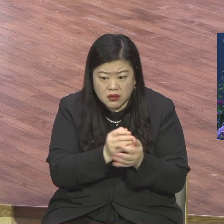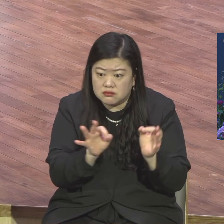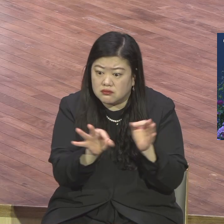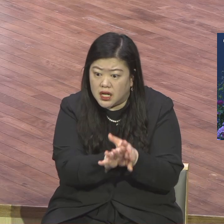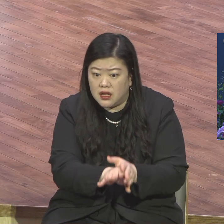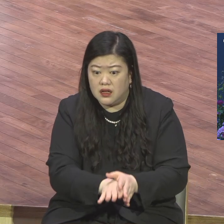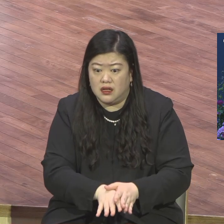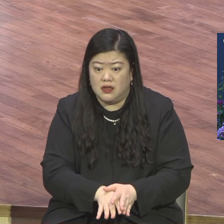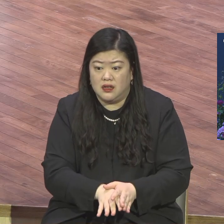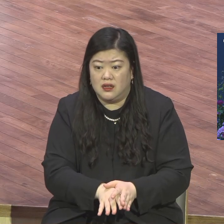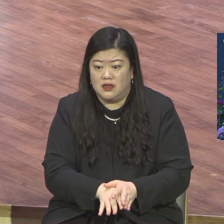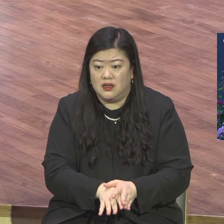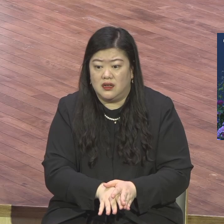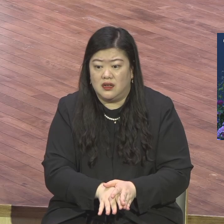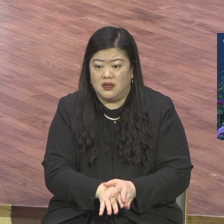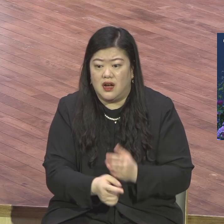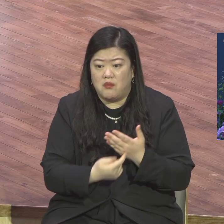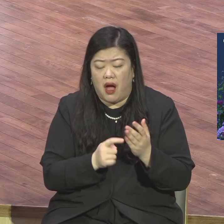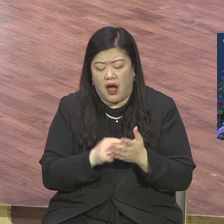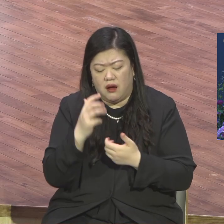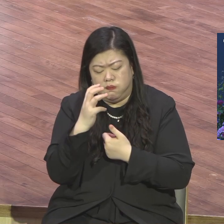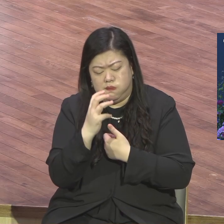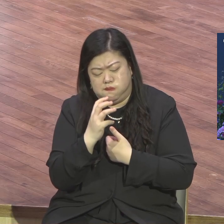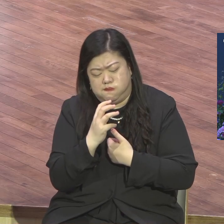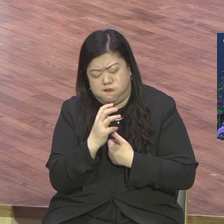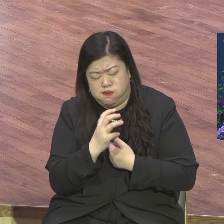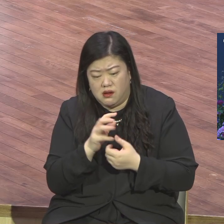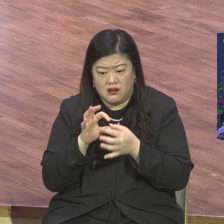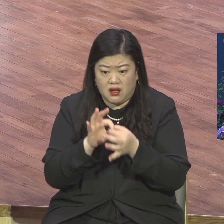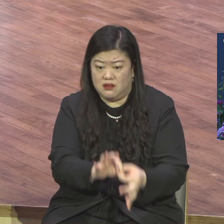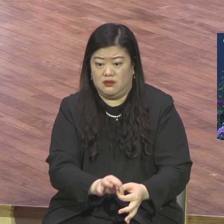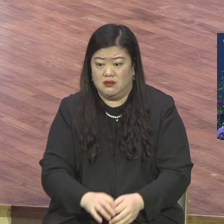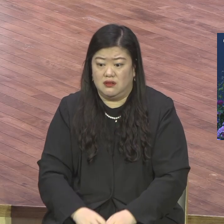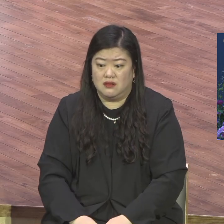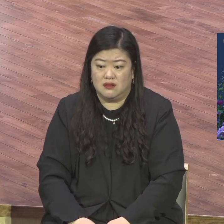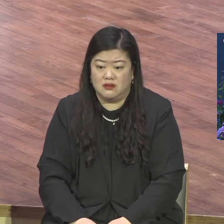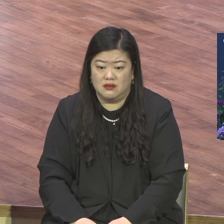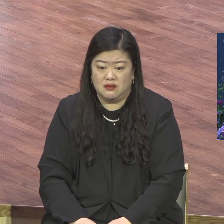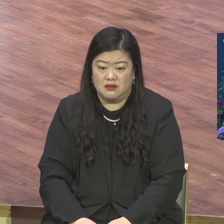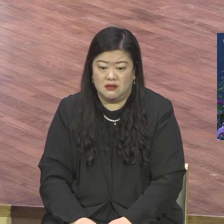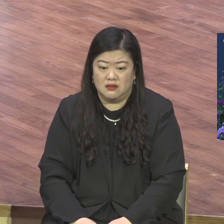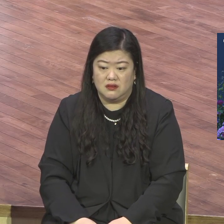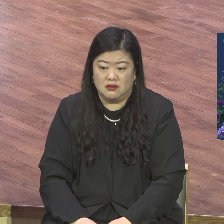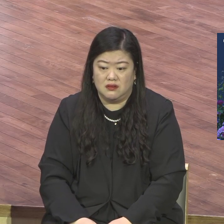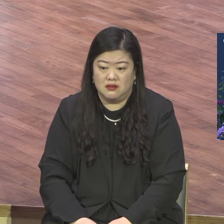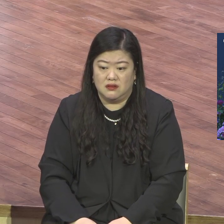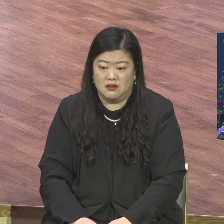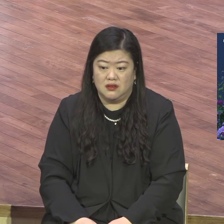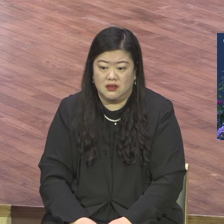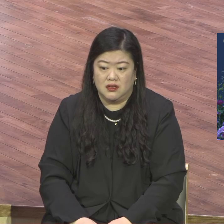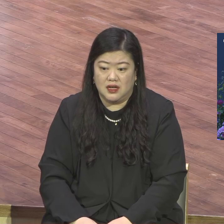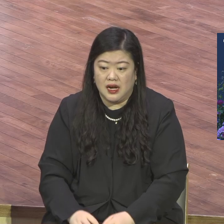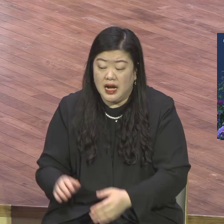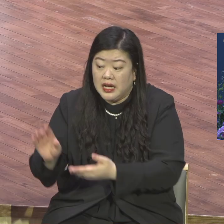나오겠어요? 이 눌리는 삶 속에서 맨 남 눈치나 보고 비교시나 가지고